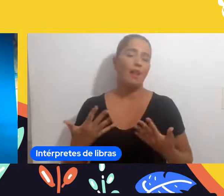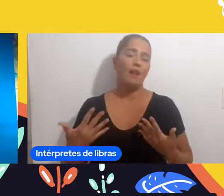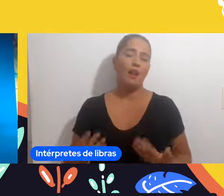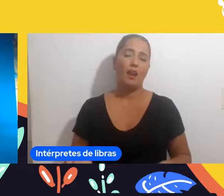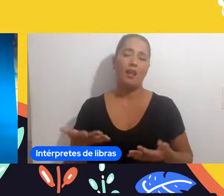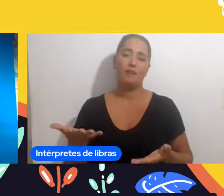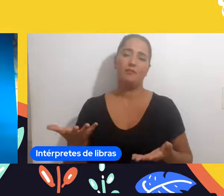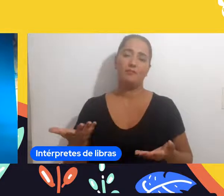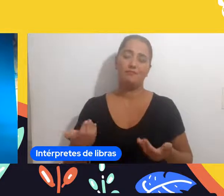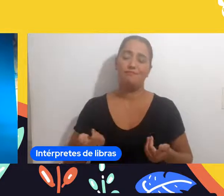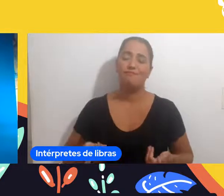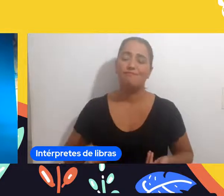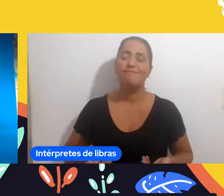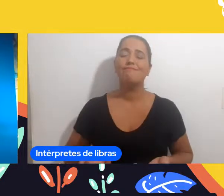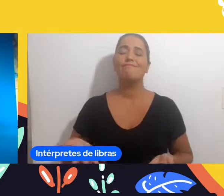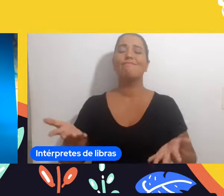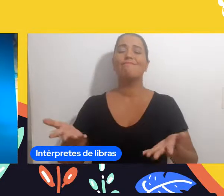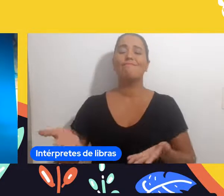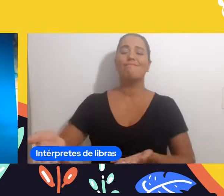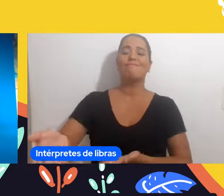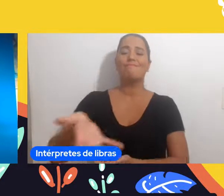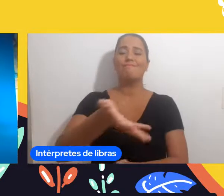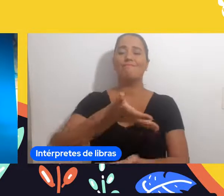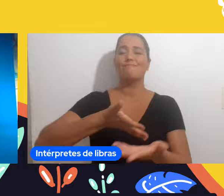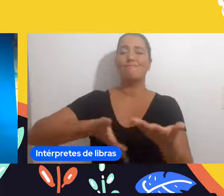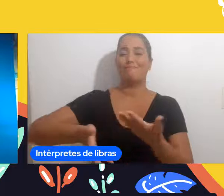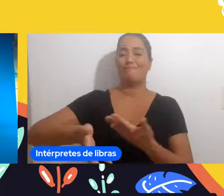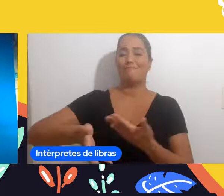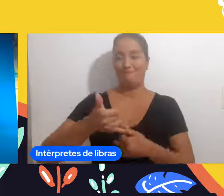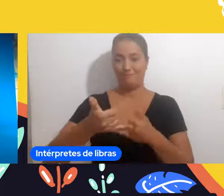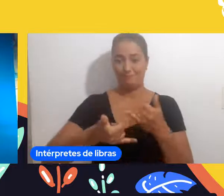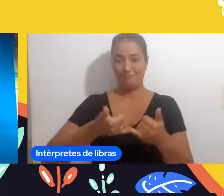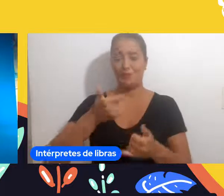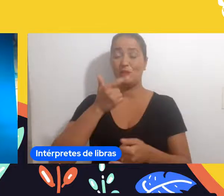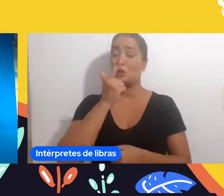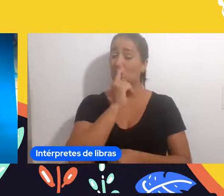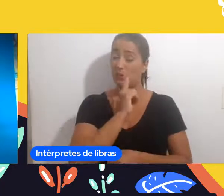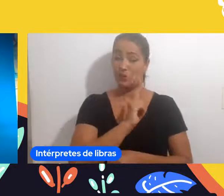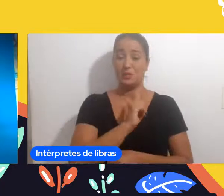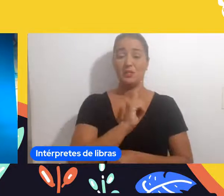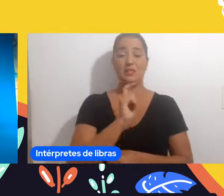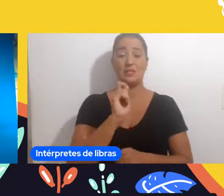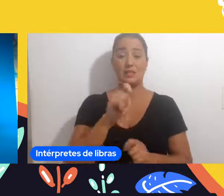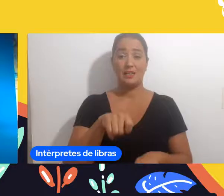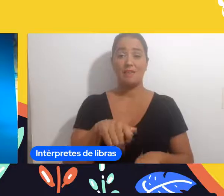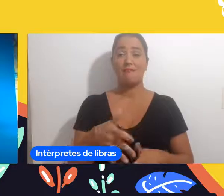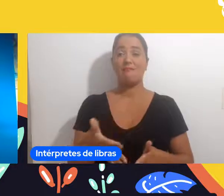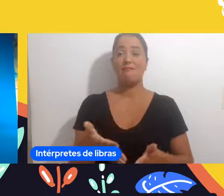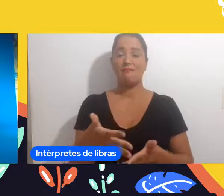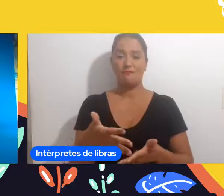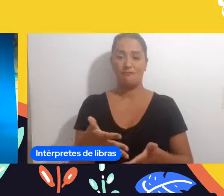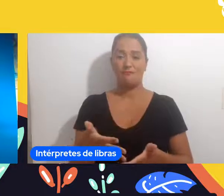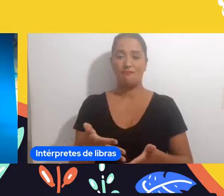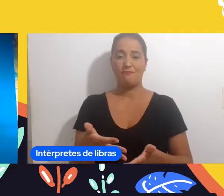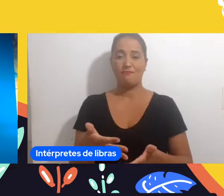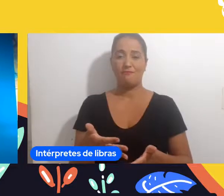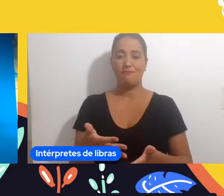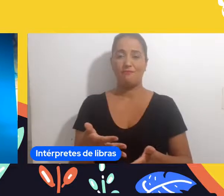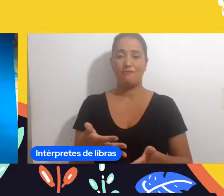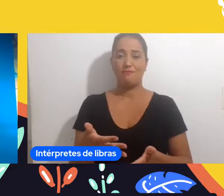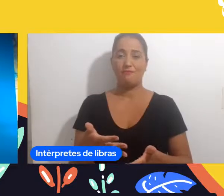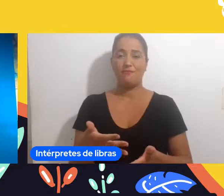e eles se envolvem na brincadeira. Eles conseguem sair, né, desse eixo